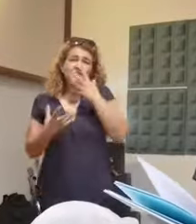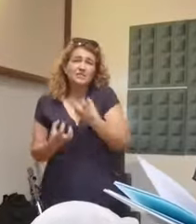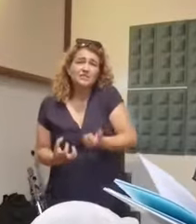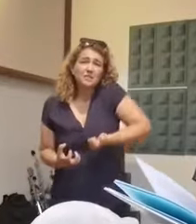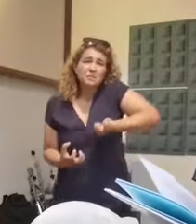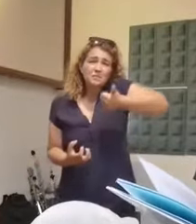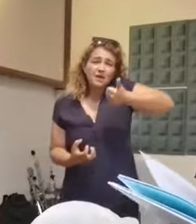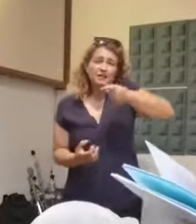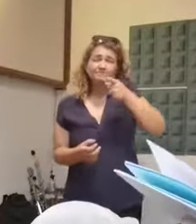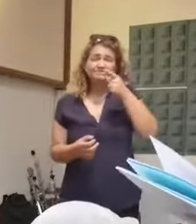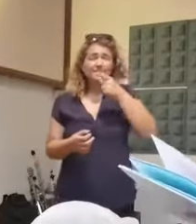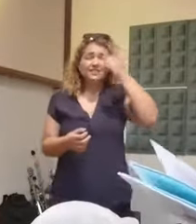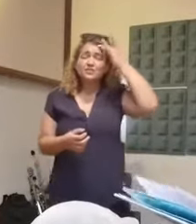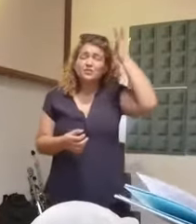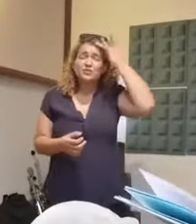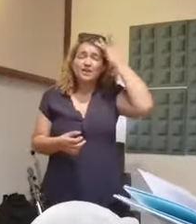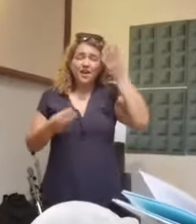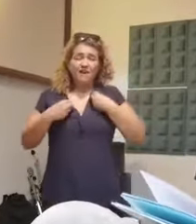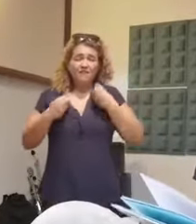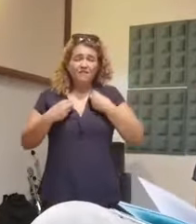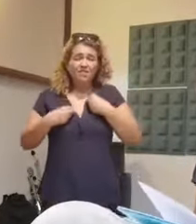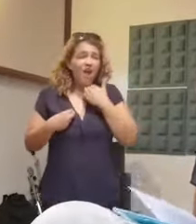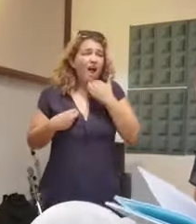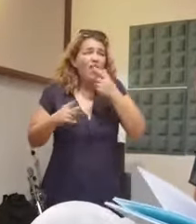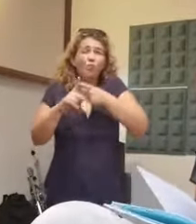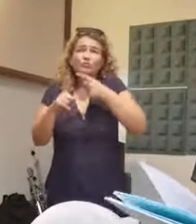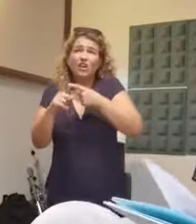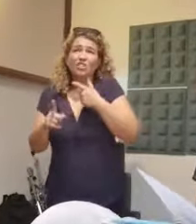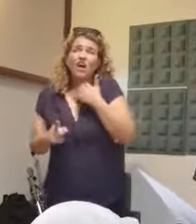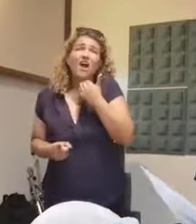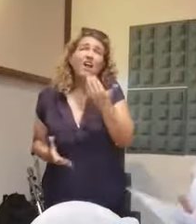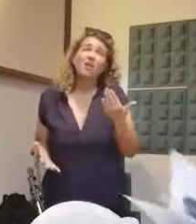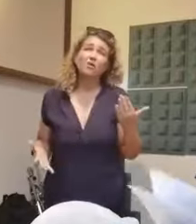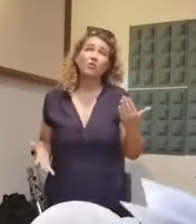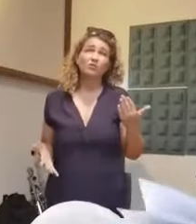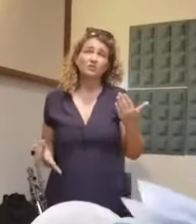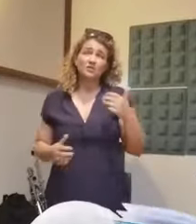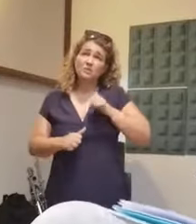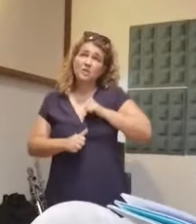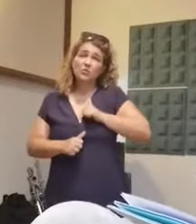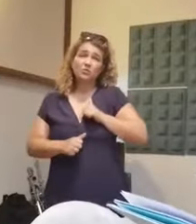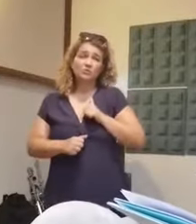Soñaba con que su vida hubiera servido para algo.